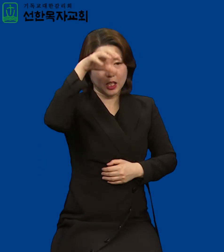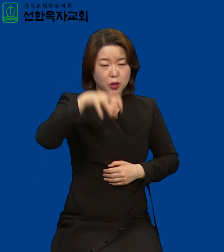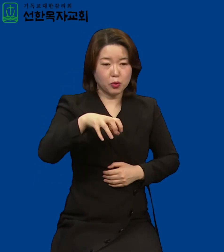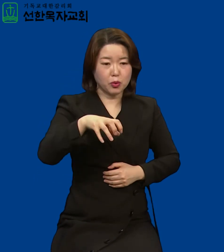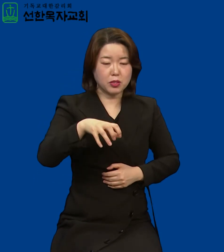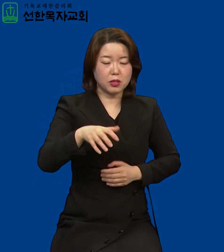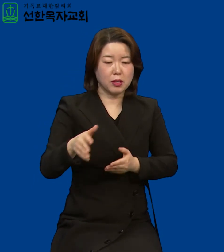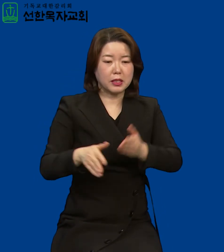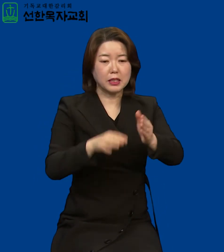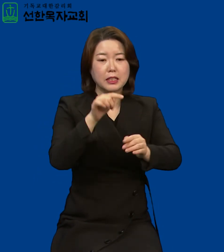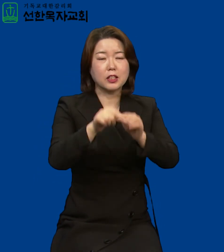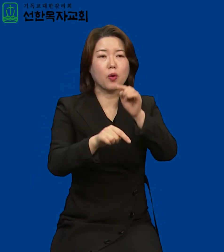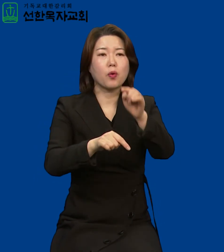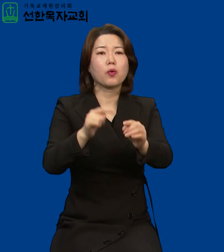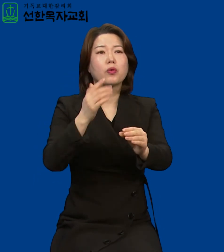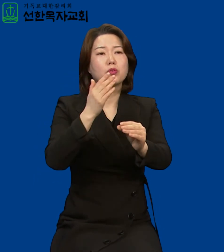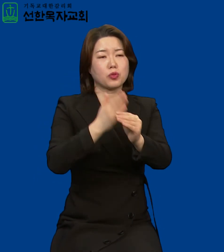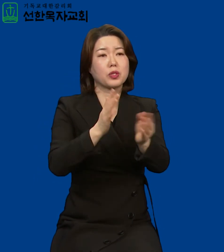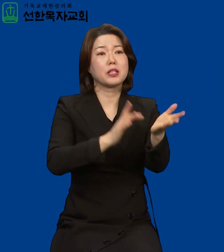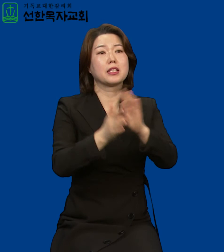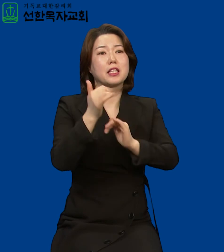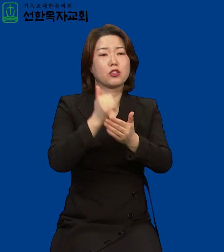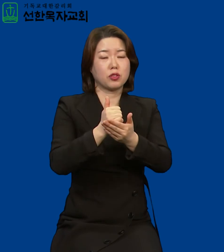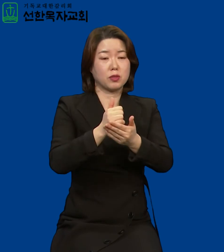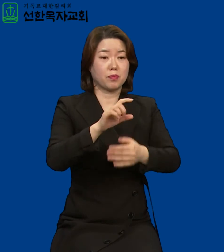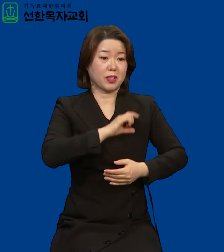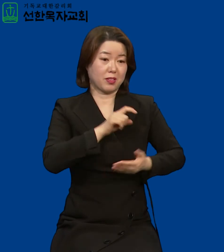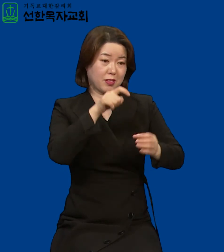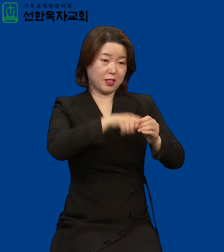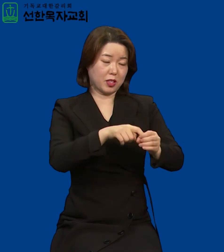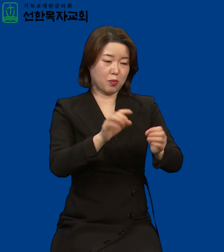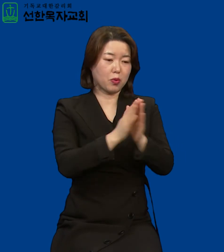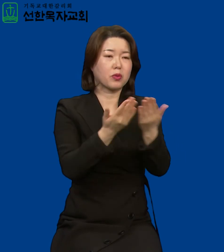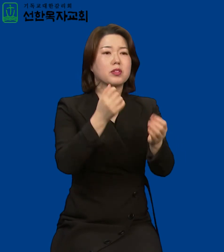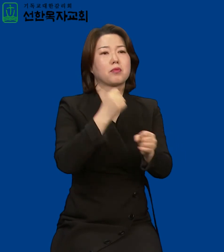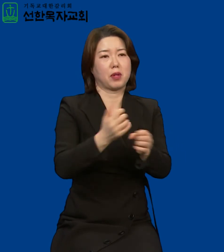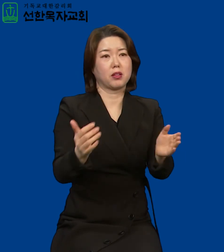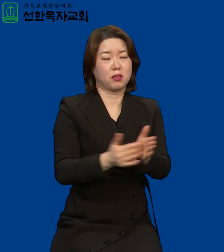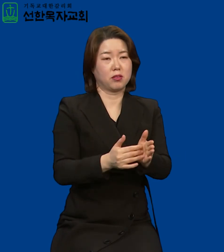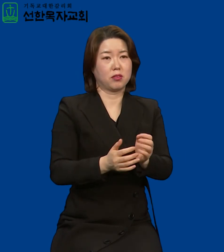예수님이라고 하는 책을 쓴 거예요. 여러분, 지금 우리도 마찬가지예요.